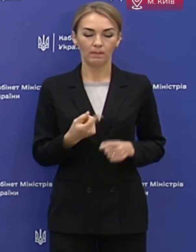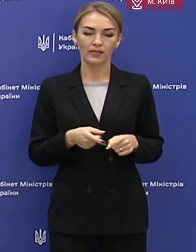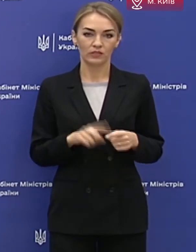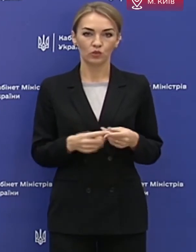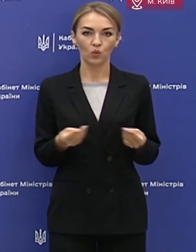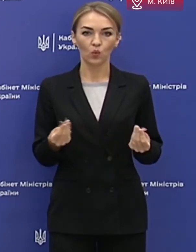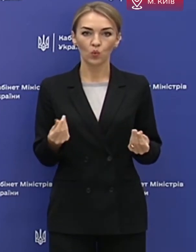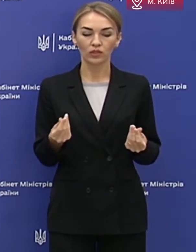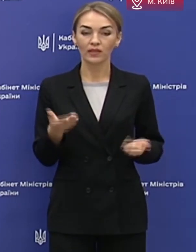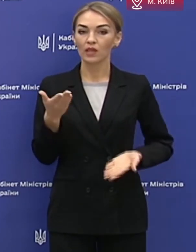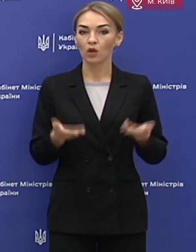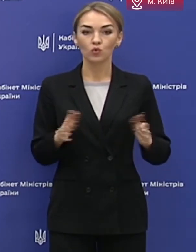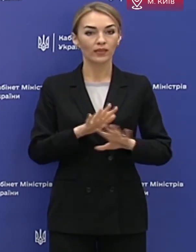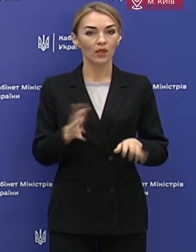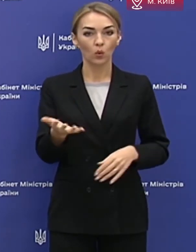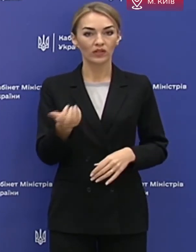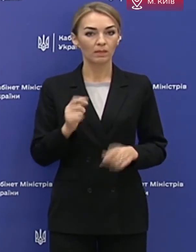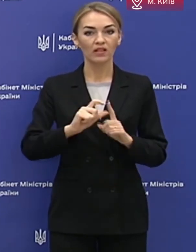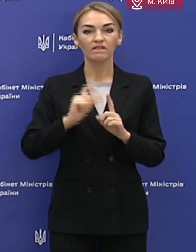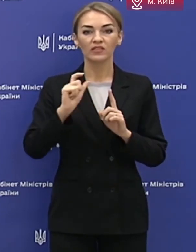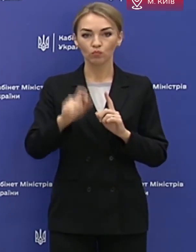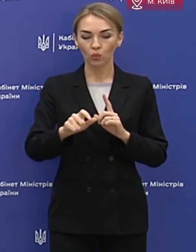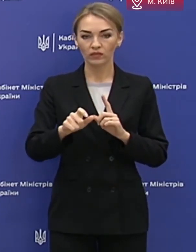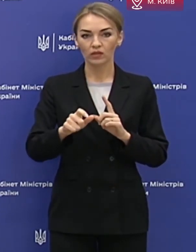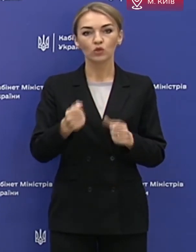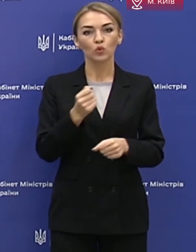кошти. Якщо ви не отримали відповідь,